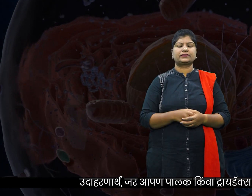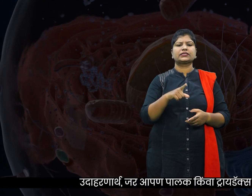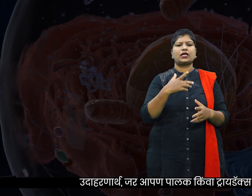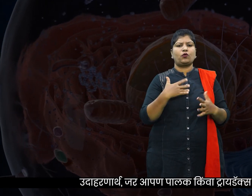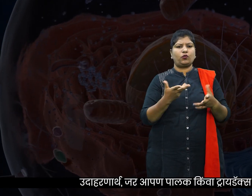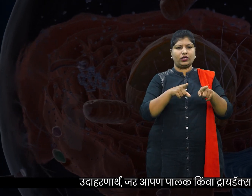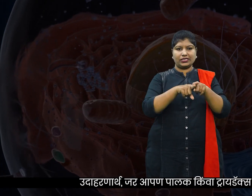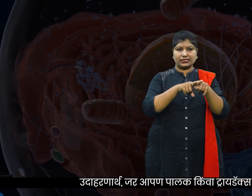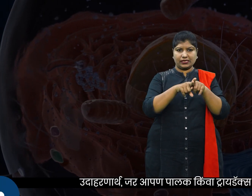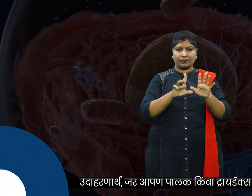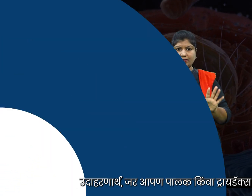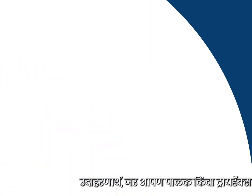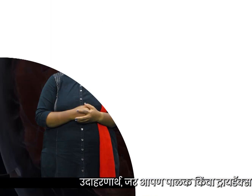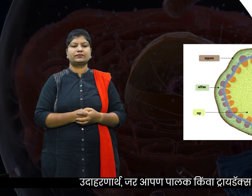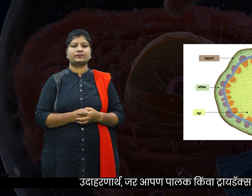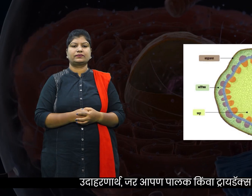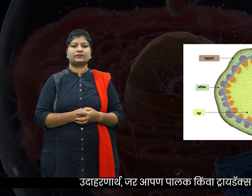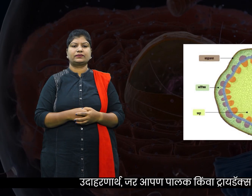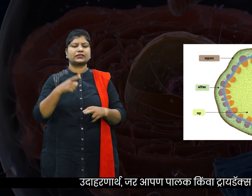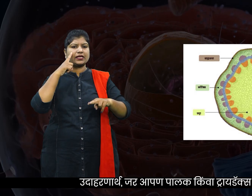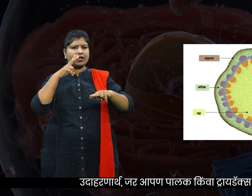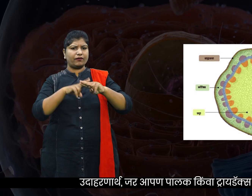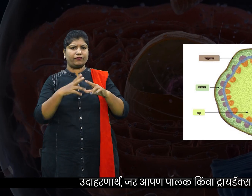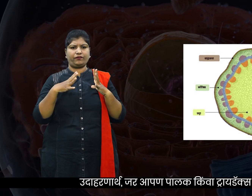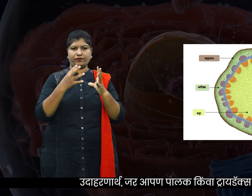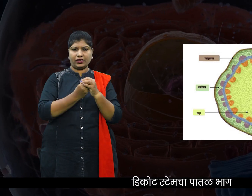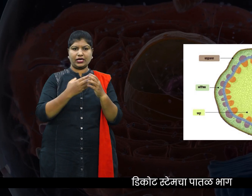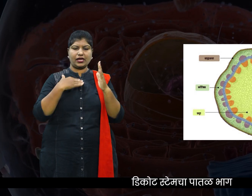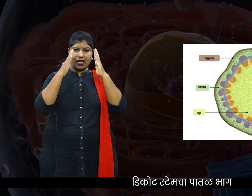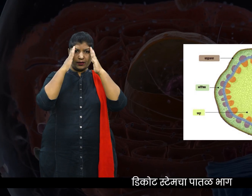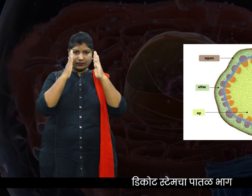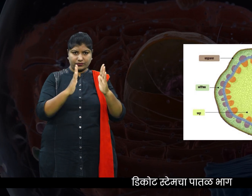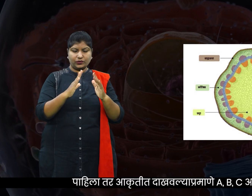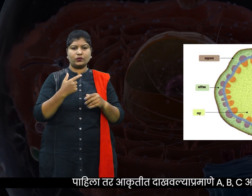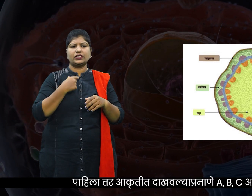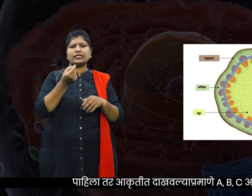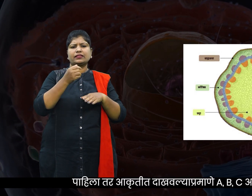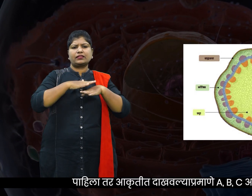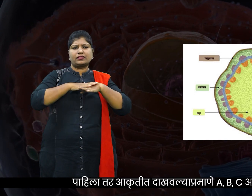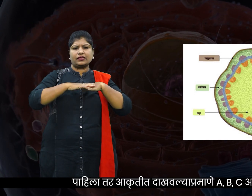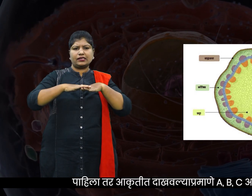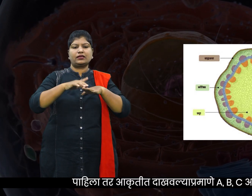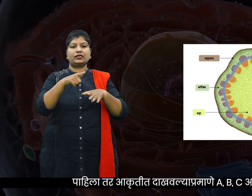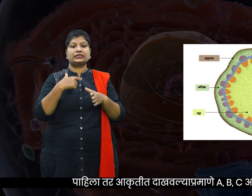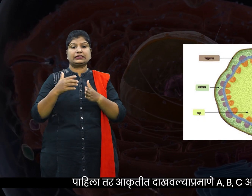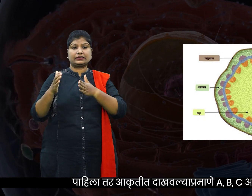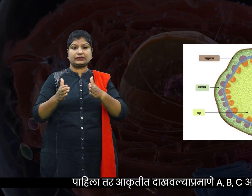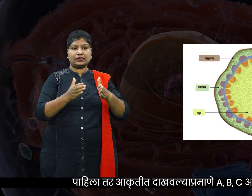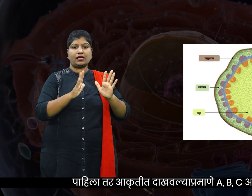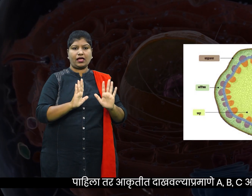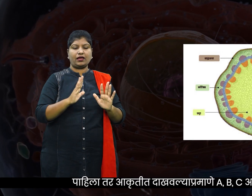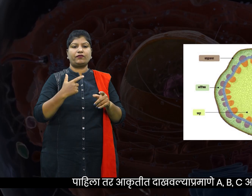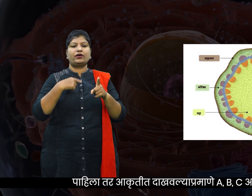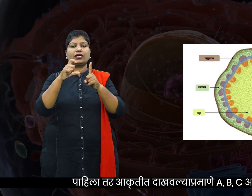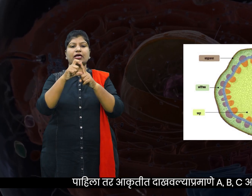उदाहरणार्थ, जर आपण पालक किंवा ट्रायड्रॅक्स सारख्या डिकोड स्टेमचा पातळ भाग पाहिला तर आकृतीत दाखवल्याप्रमाणे ए,